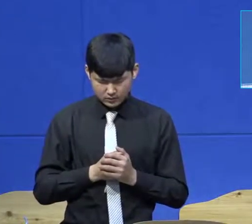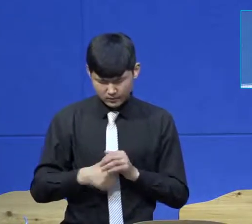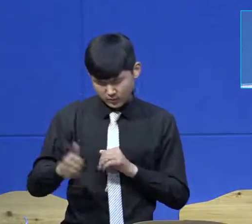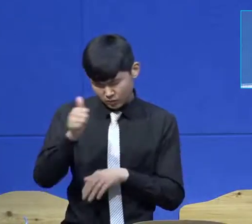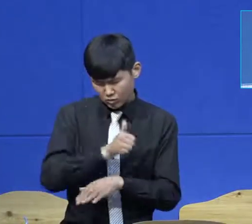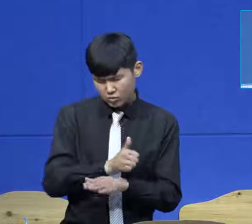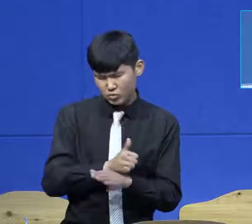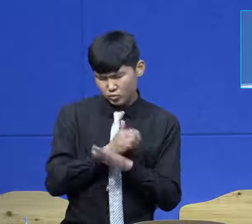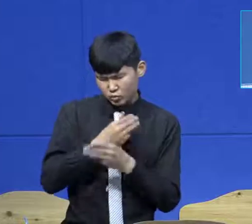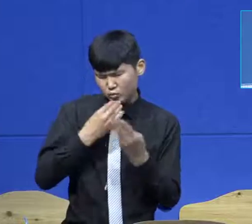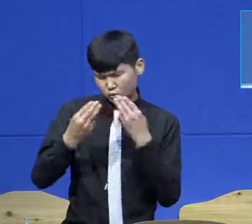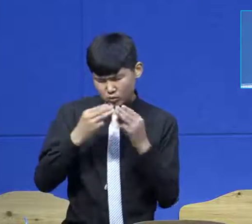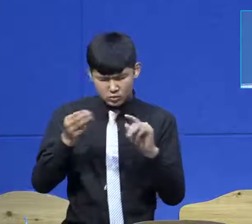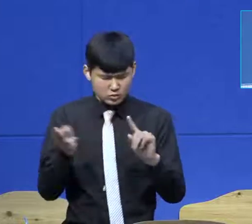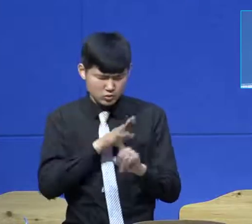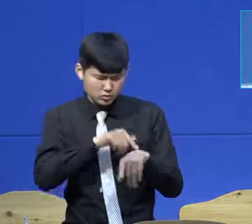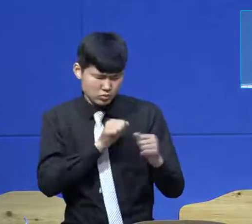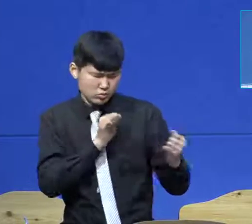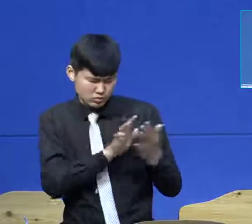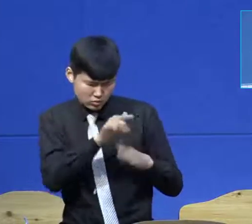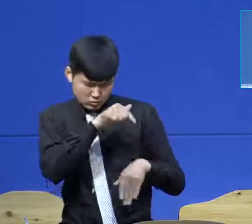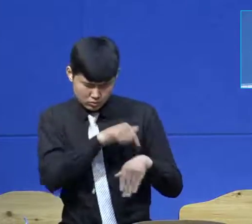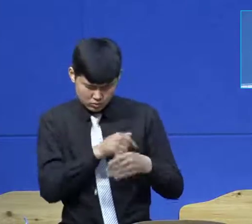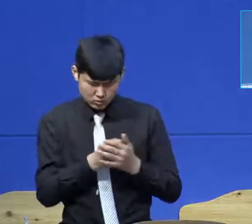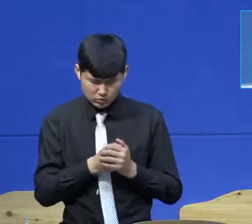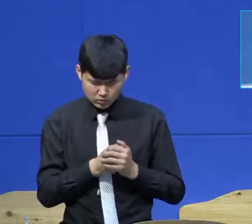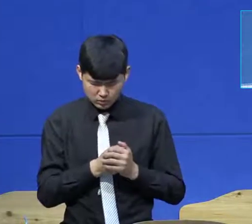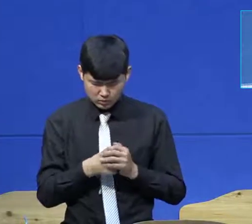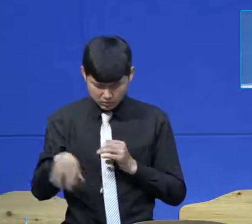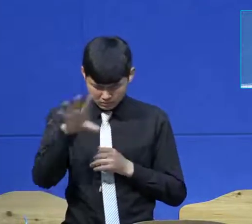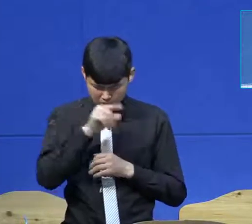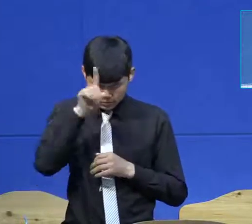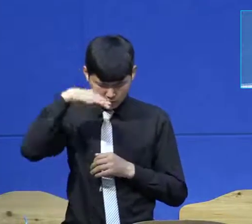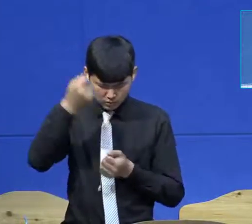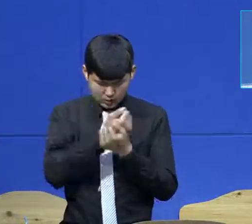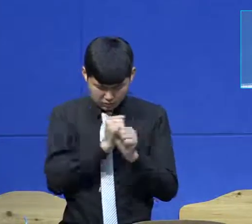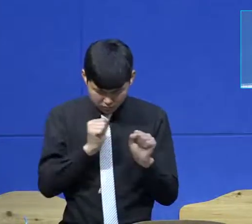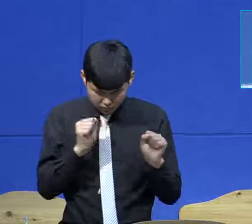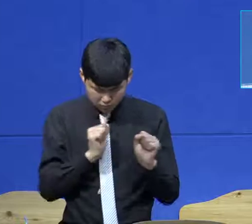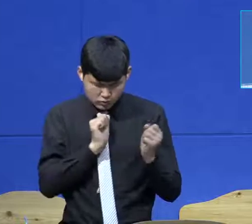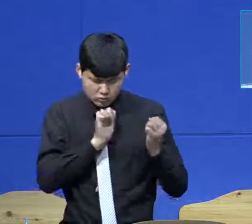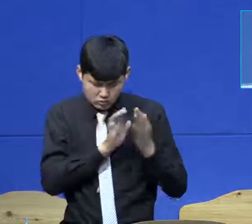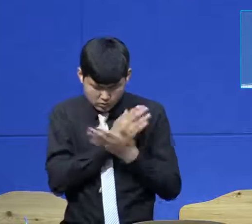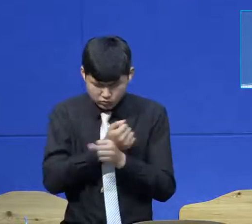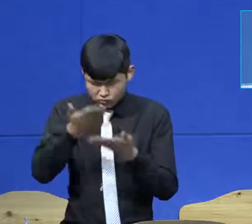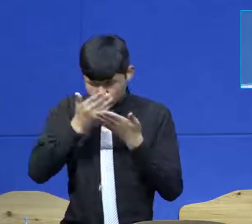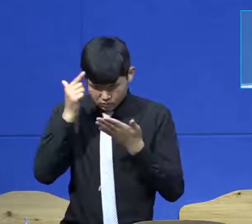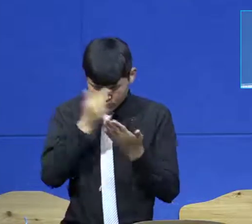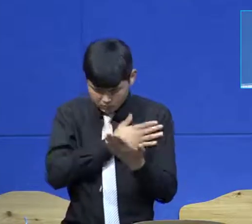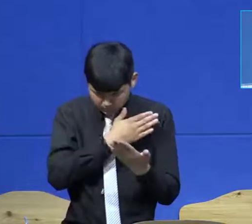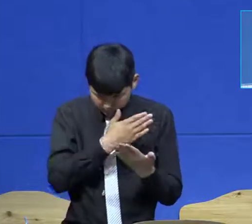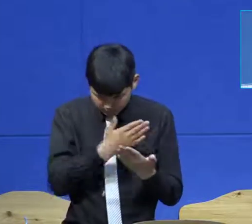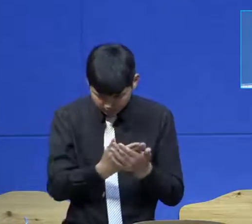дуусч шүлж шитгэлийн үе ойртож байгаа энэ үед биднийг бурхан аварт хүргэж аварч өгсөн тань үнэхээр